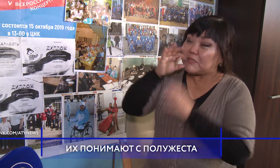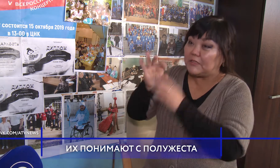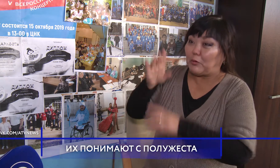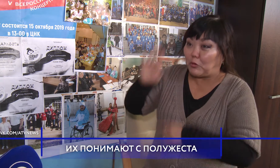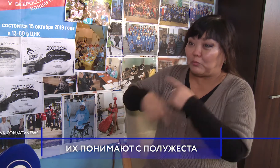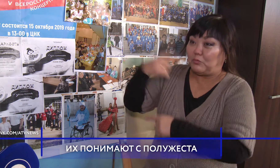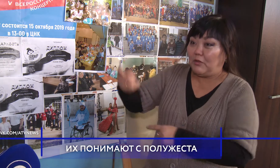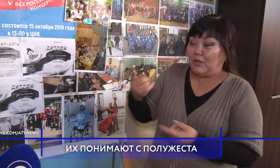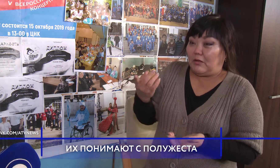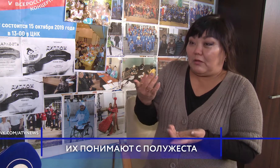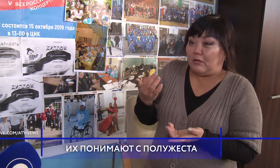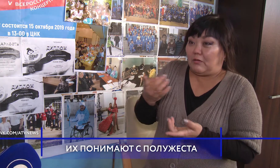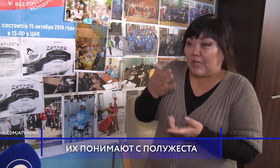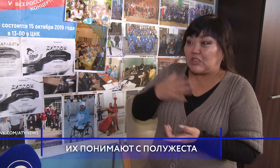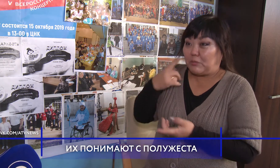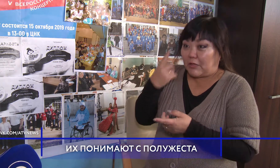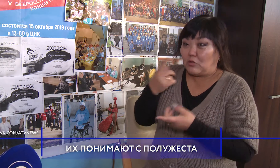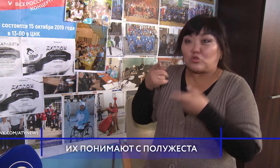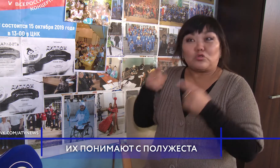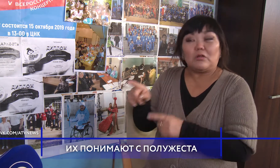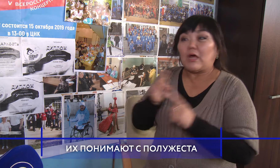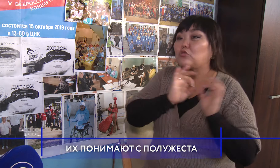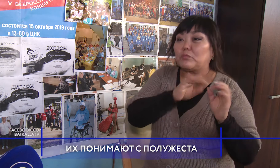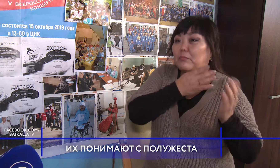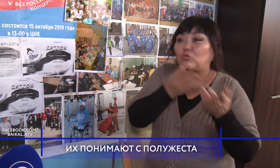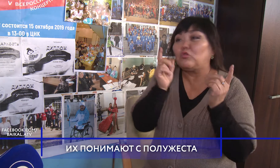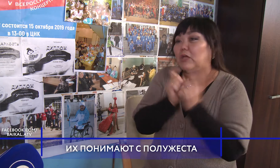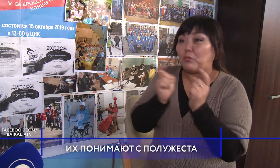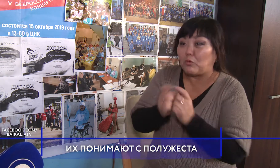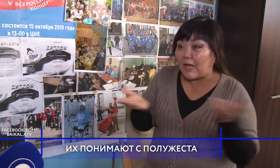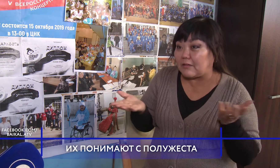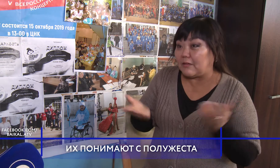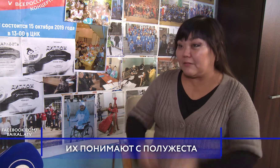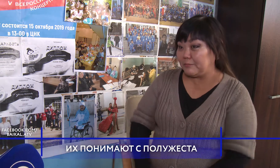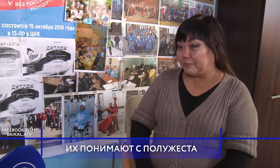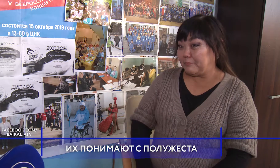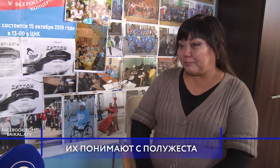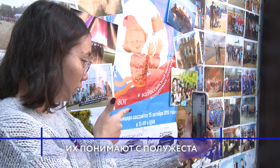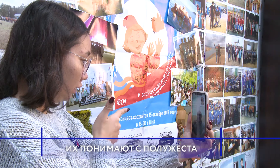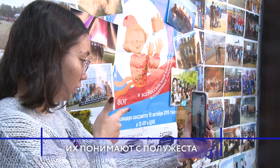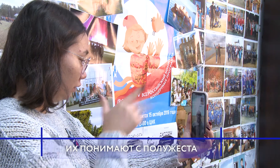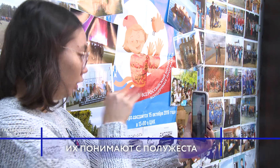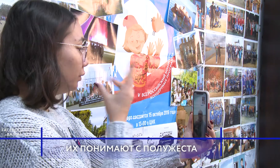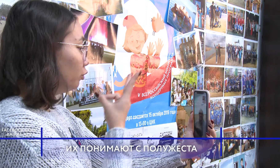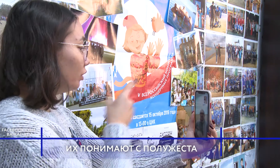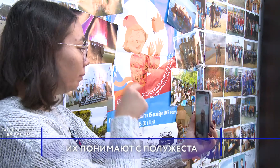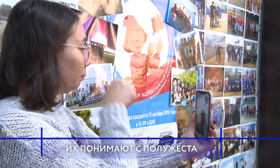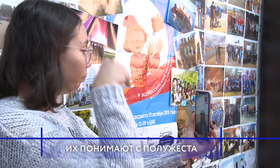объяснить потом нашей же молодежи, о чем там, кто с кем поругался. Основная часть работы сурдопереводчика